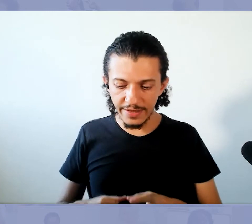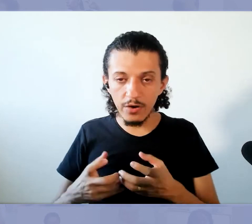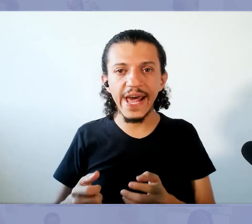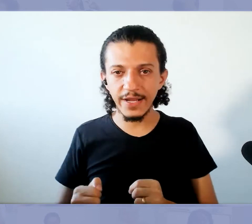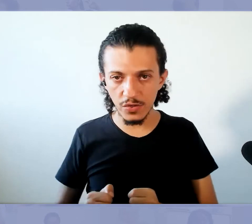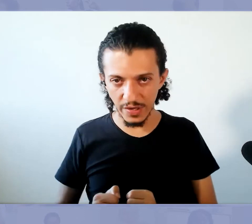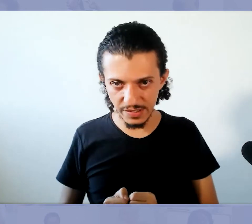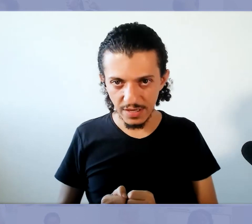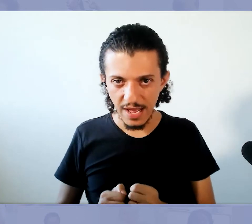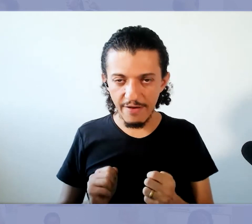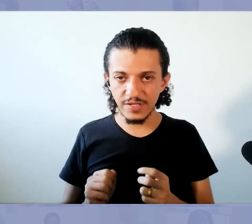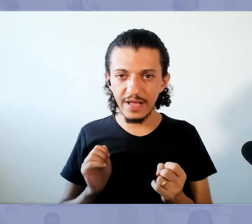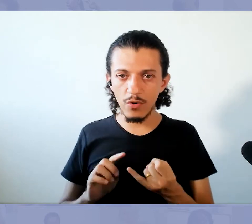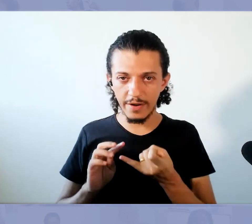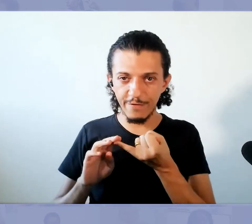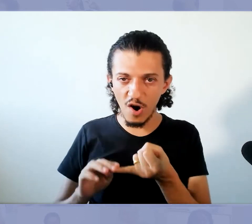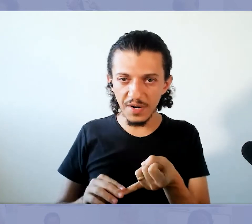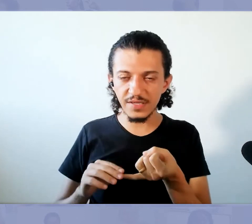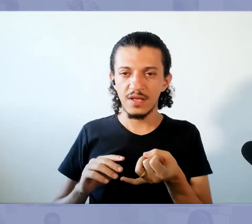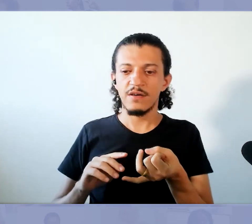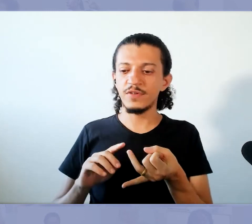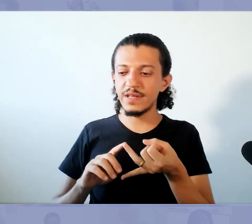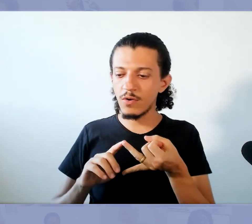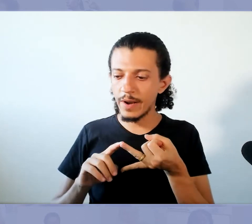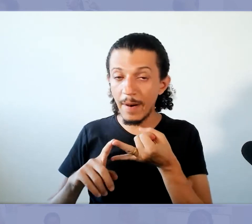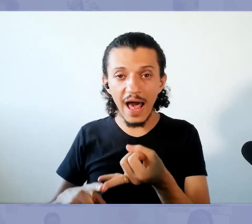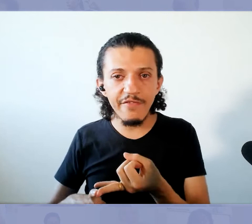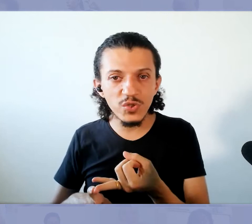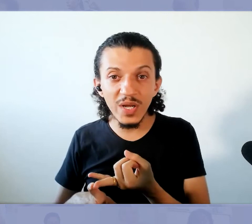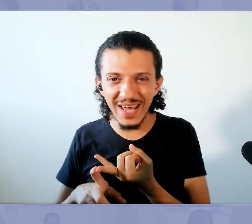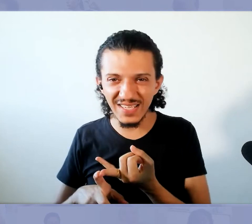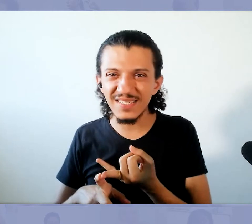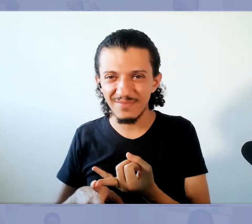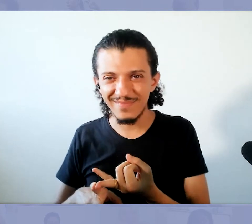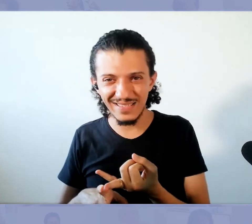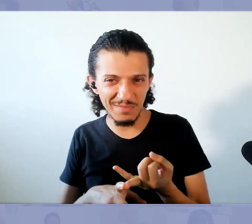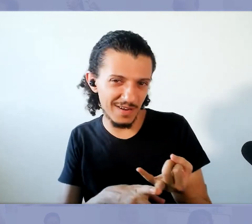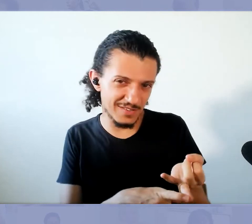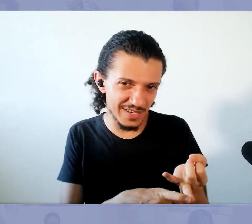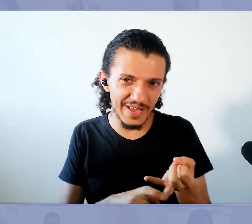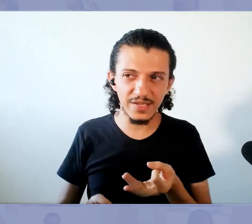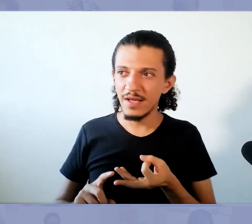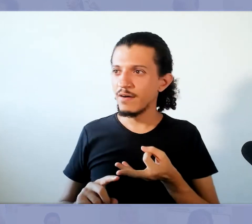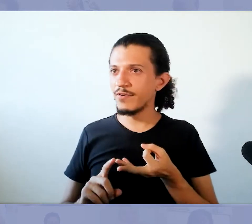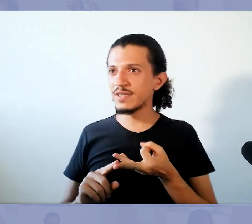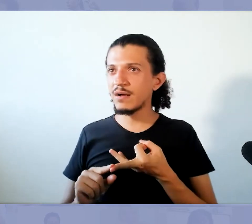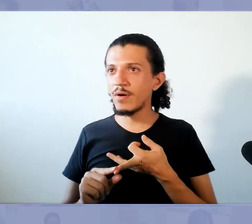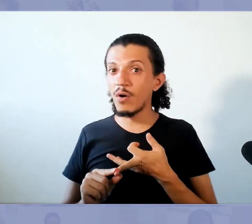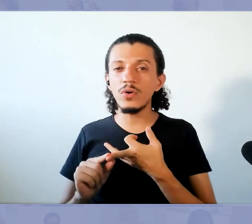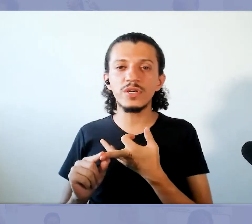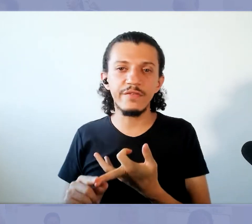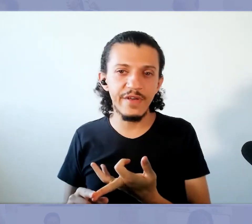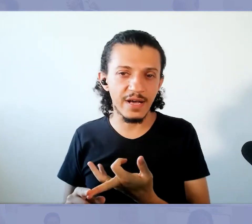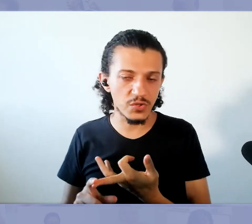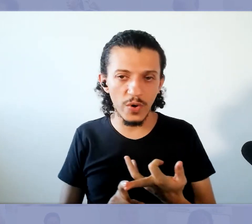gente tem que decorar as coisas. Aí você decora fórmulas, você decora palavras do inglês na disciplina de inglês, você